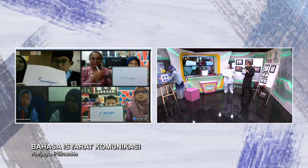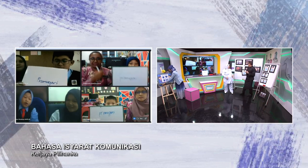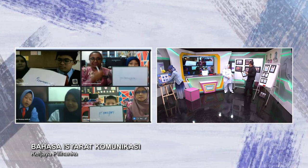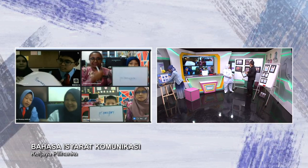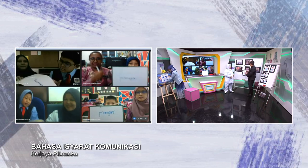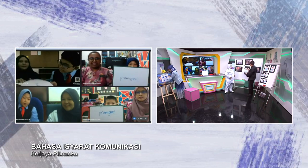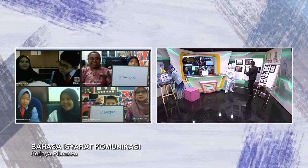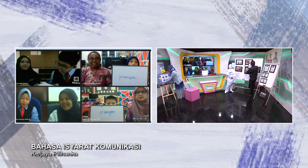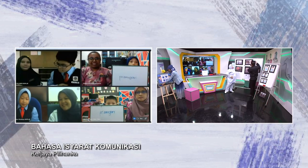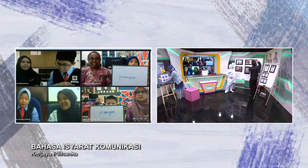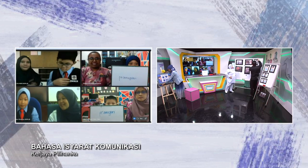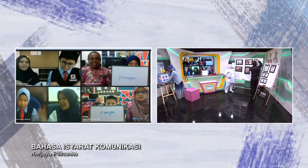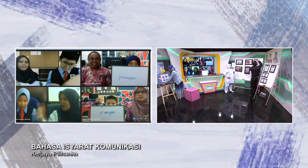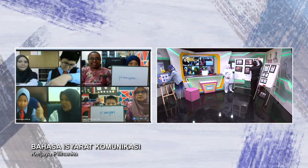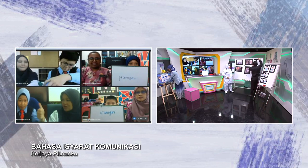Pandai! Bagus!